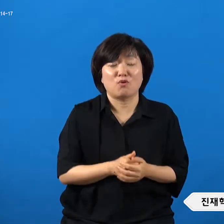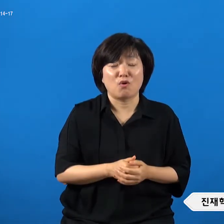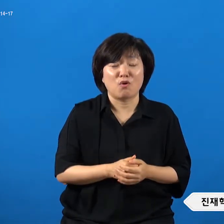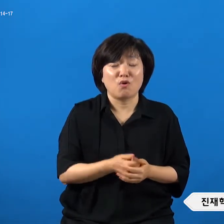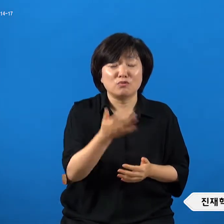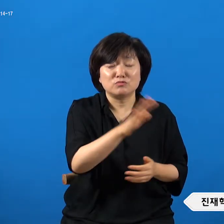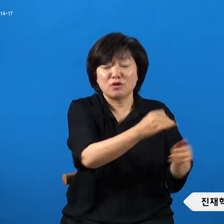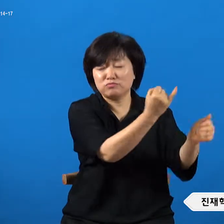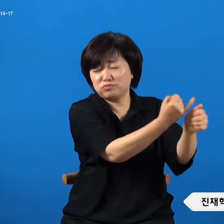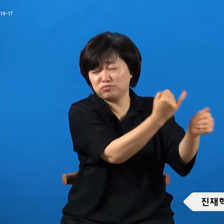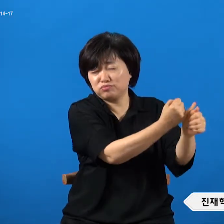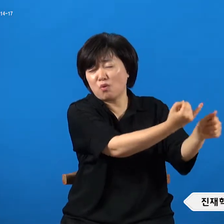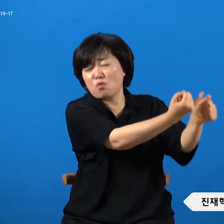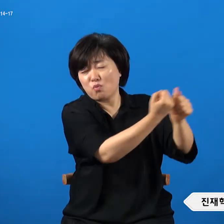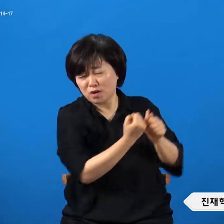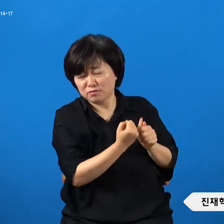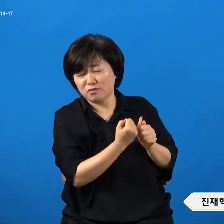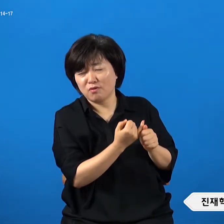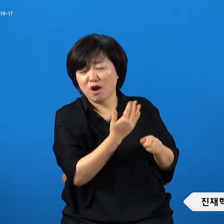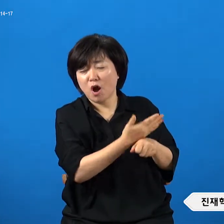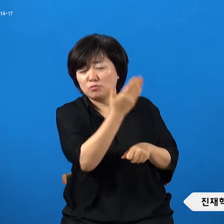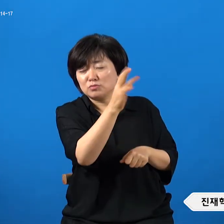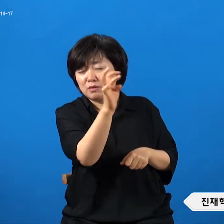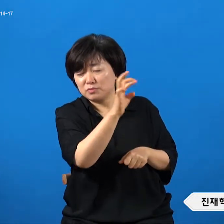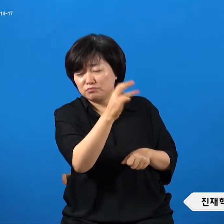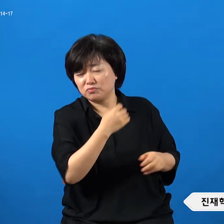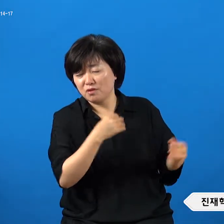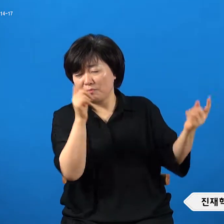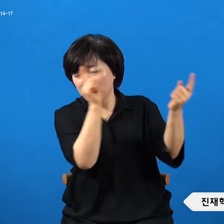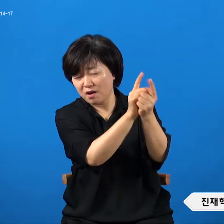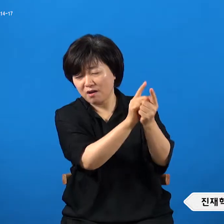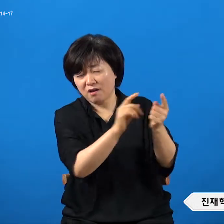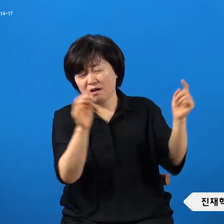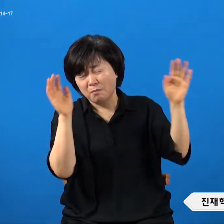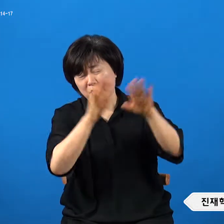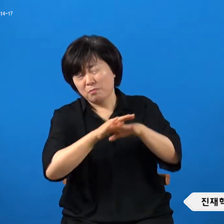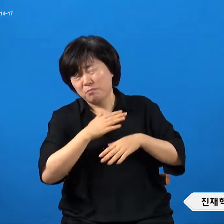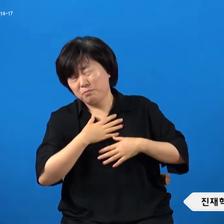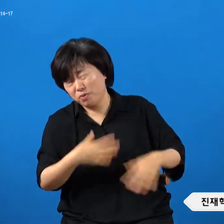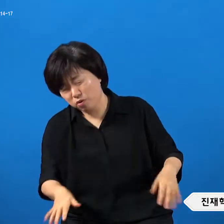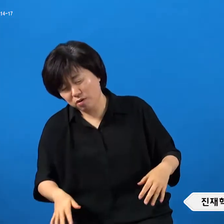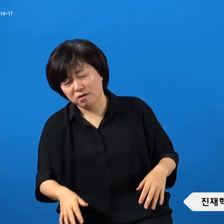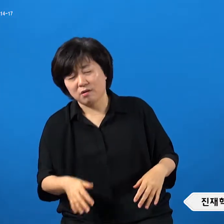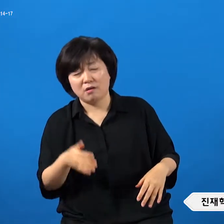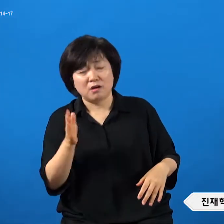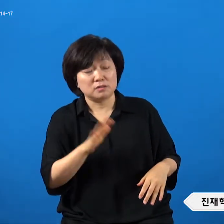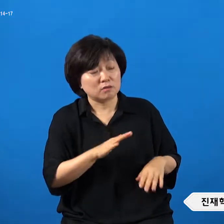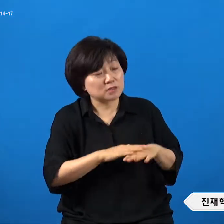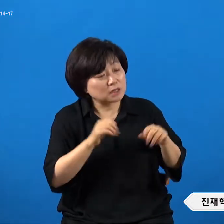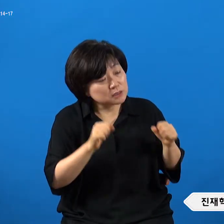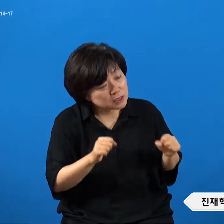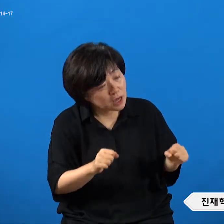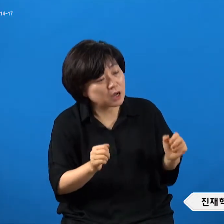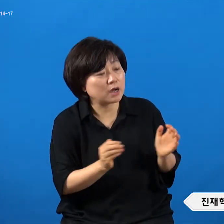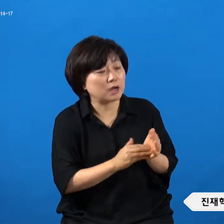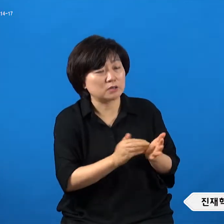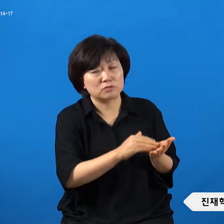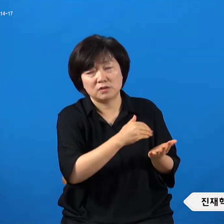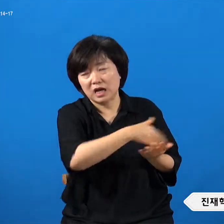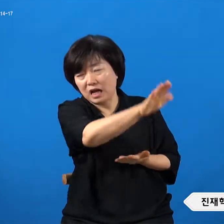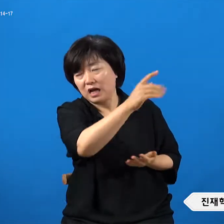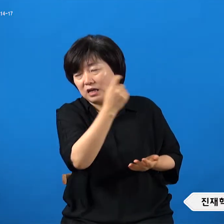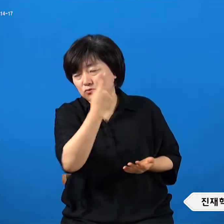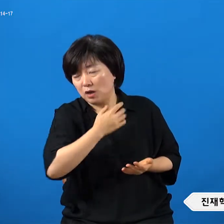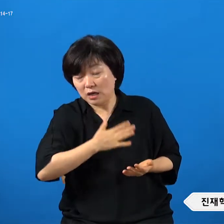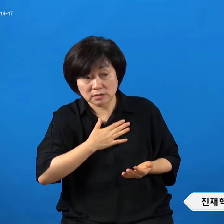반에 와서 몹시 피곤한 가운데 인사만 하고 돌려보낼 생각을 했는데 앉자마자 이분이 질문하기